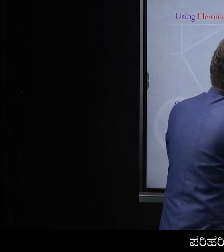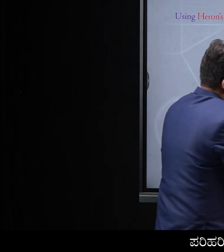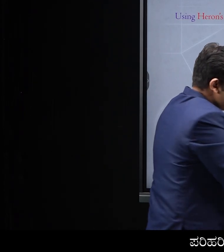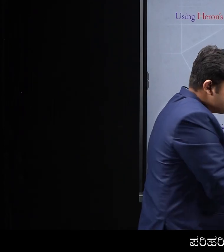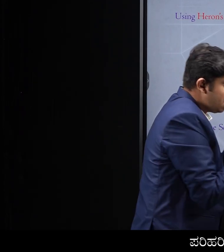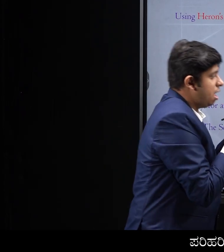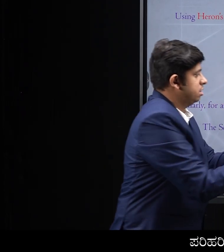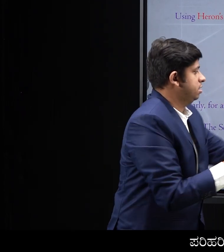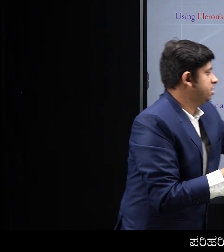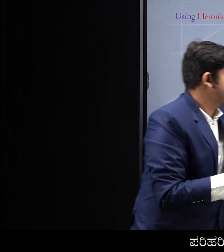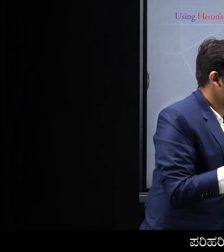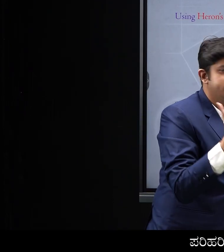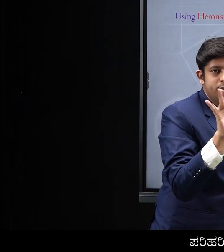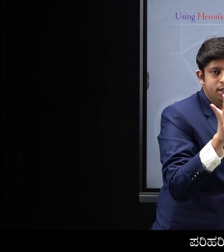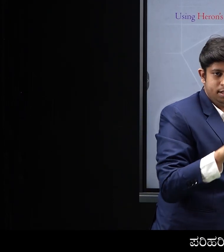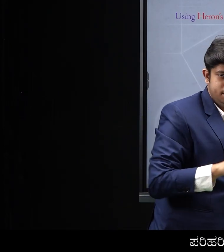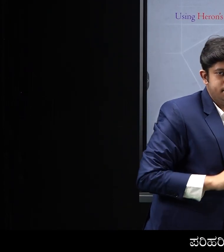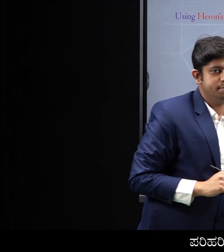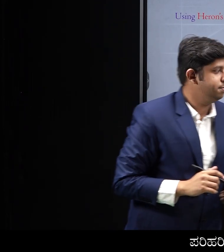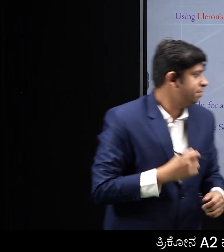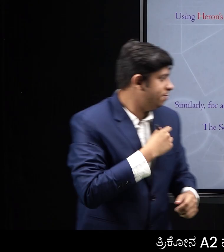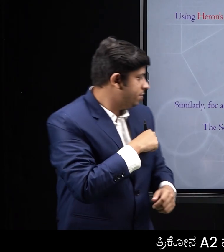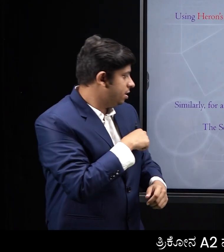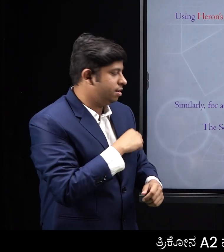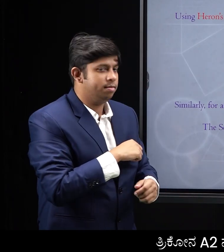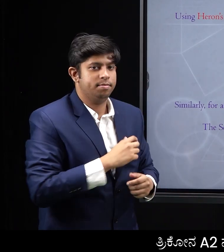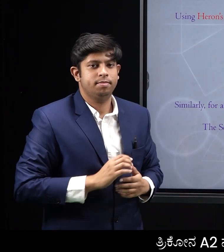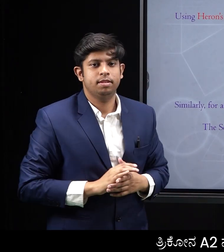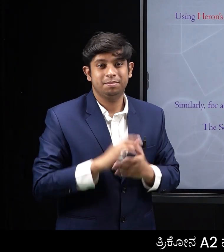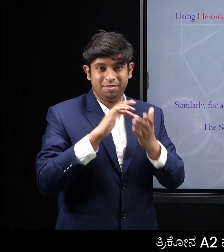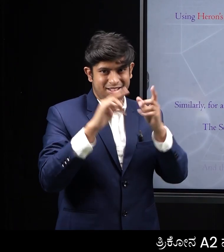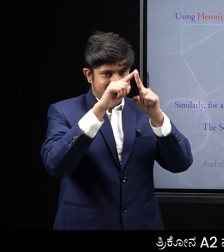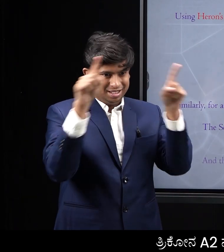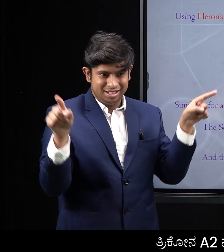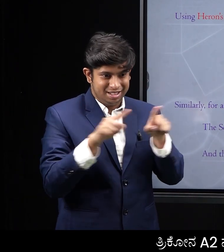ಪರಿಹರಿಸಿದ ನಂತರ ನಾವು 15 ಸೆಂಟಿಮೀಟರ್ ಮತ್ತು ತ್ರಿಕೋನ A2ನ ಪ್ರದೇಶವು